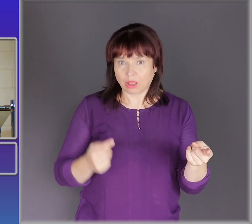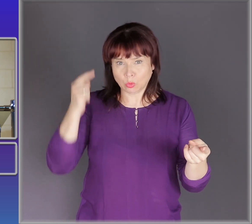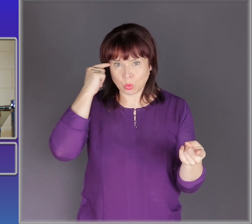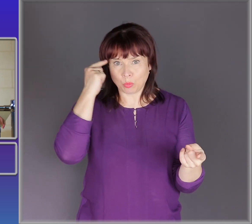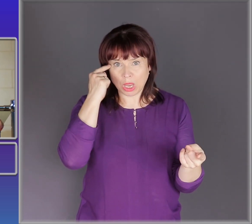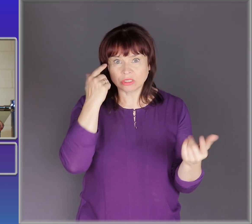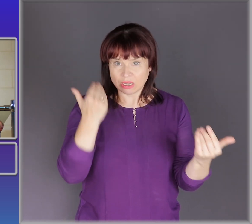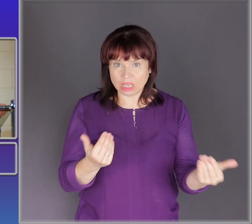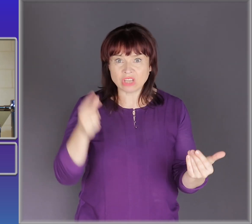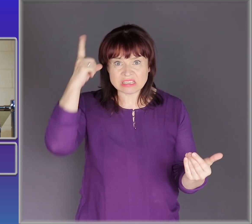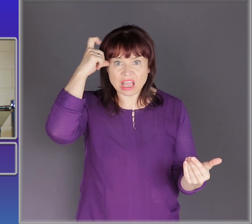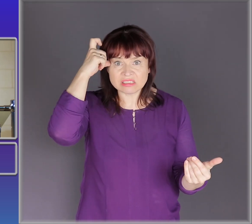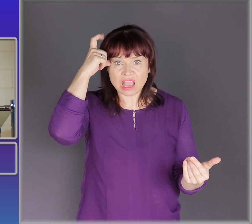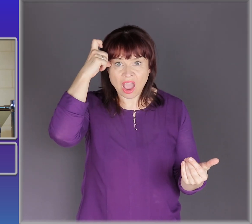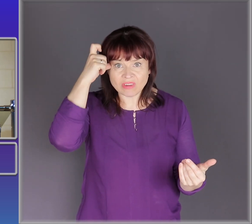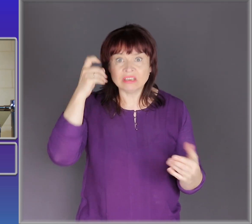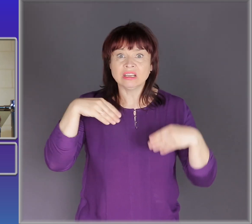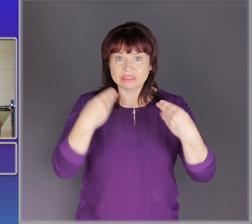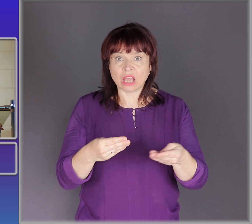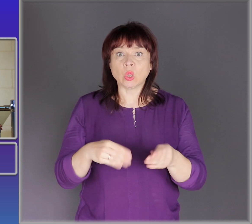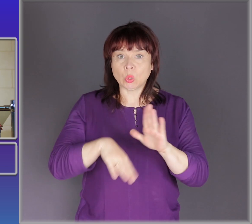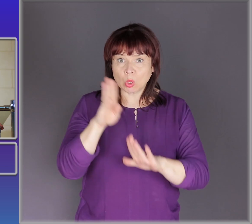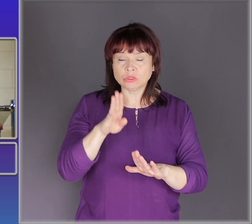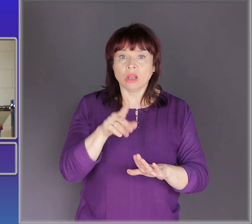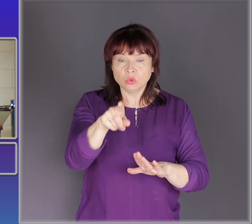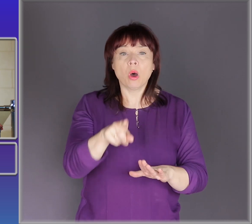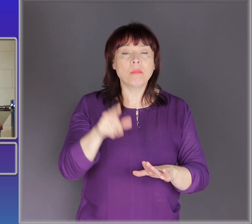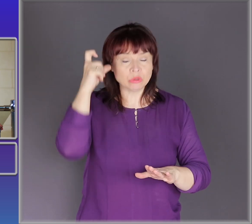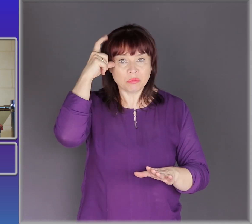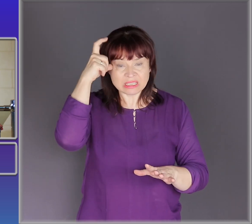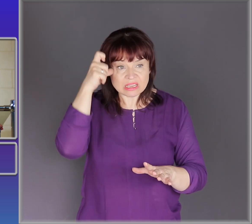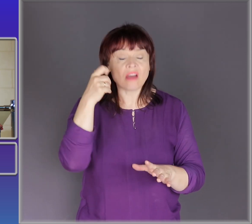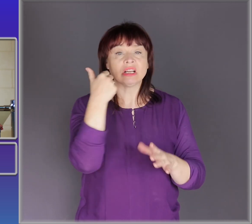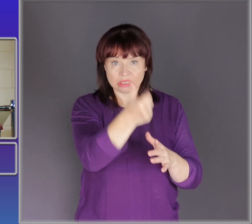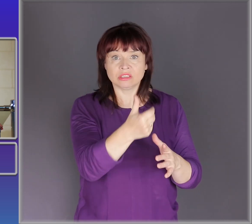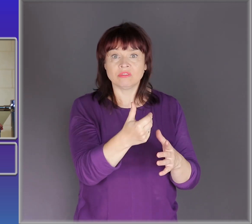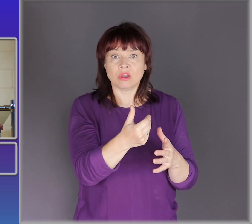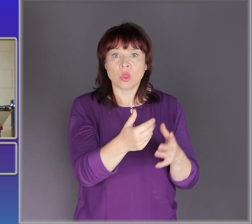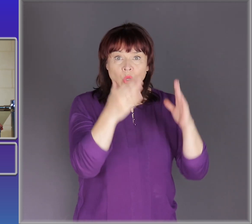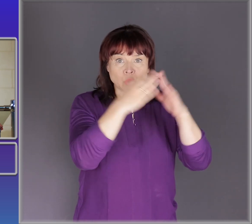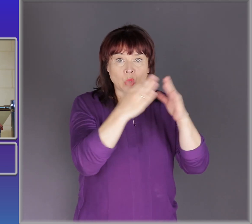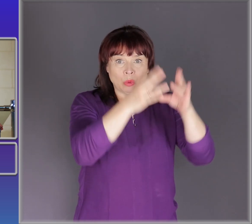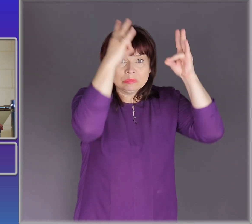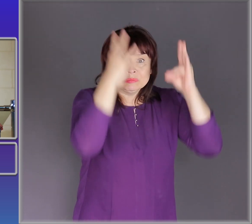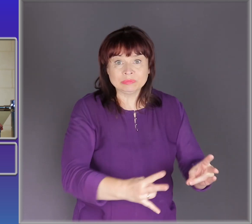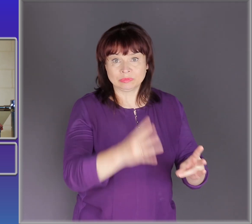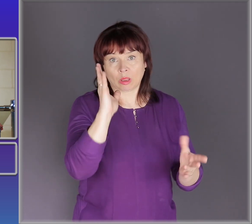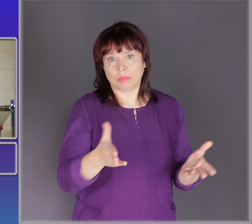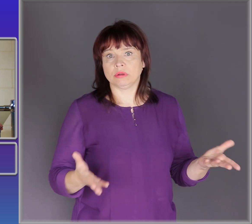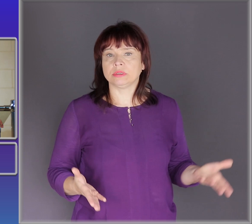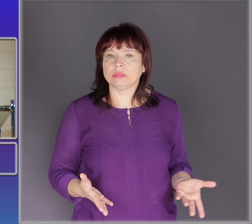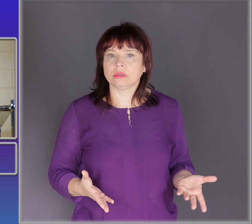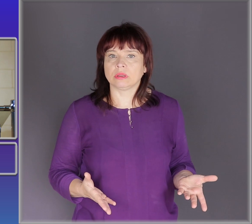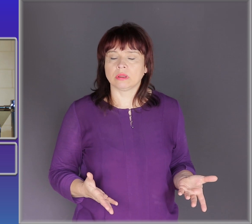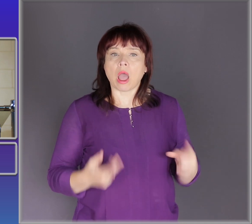вплоть до того чтоб демонические силы могут обрушиться на жизнь человека и потеряв что-то плохое